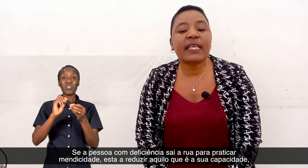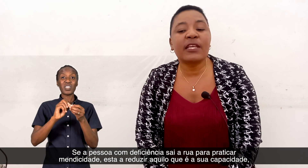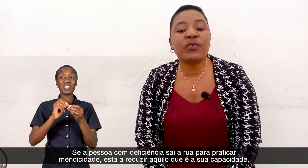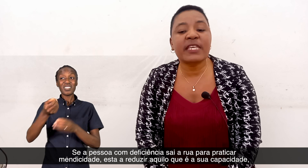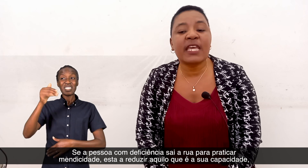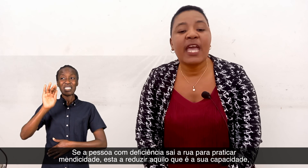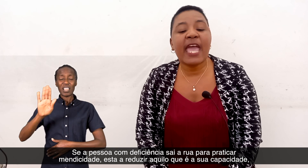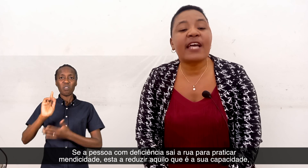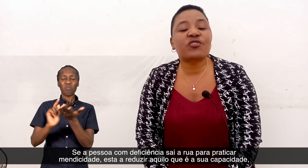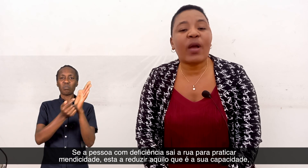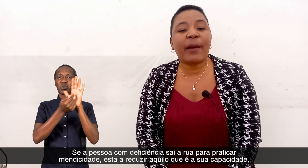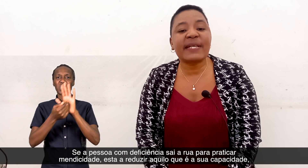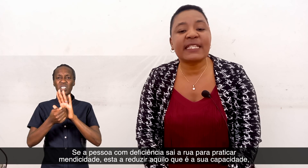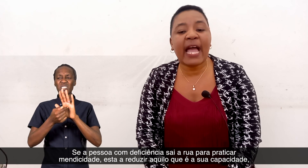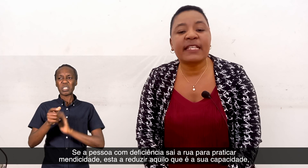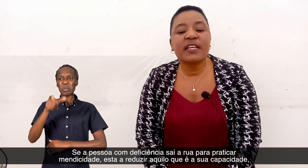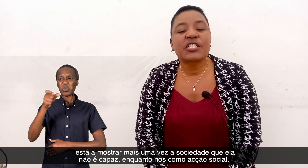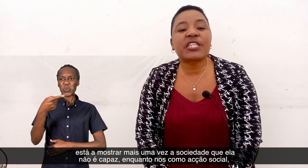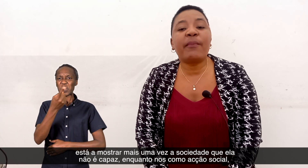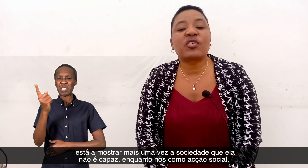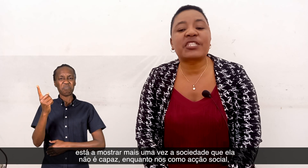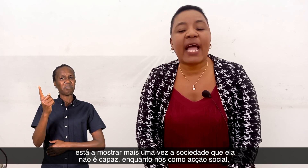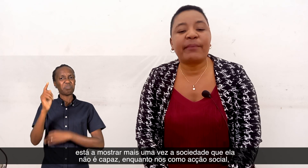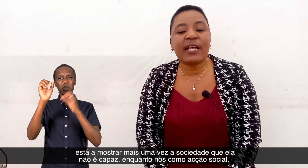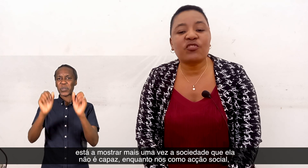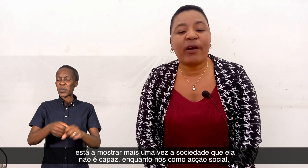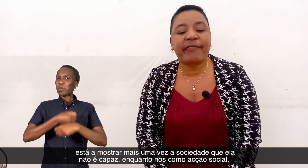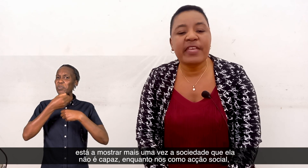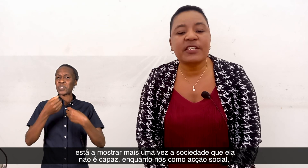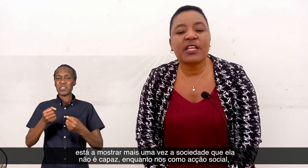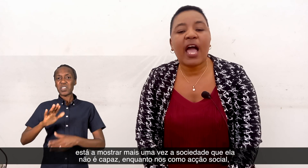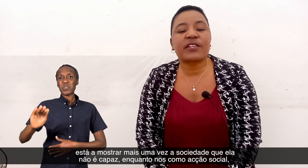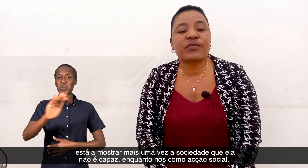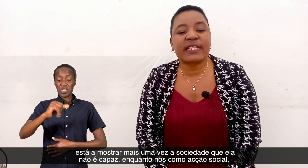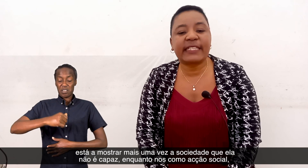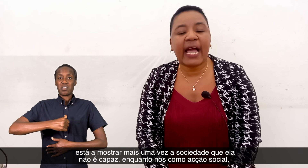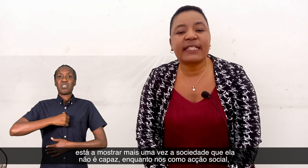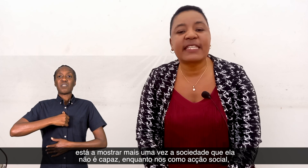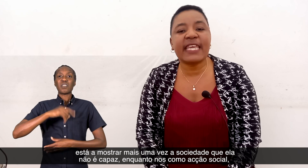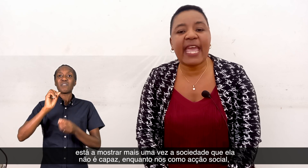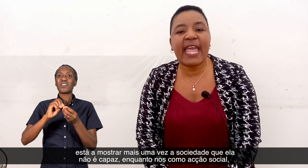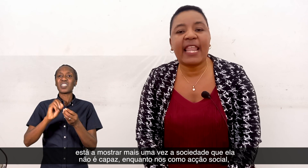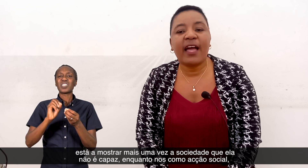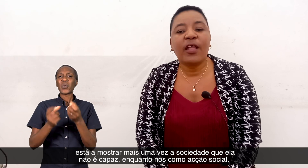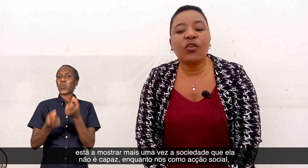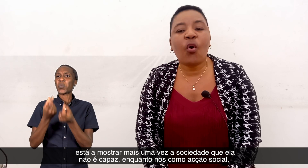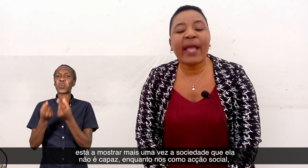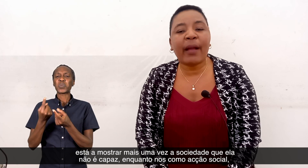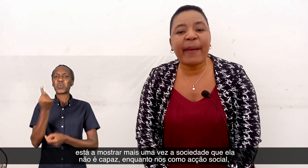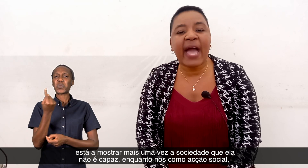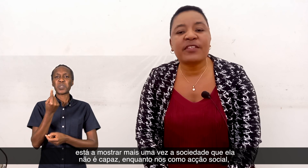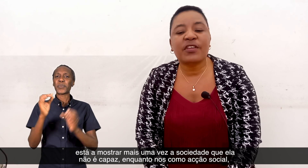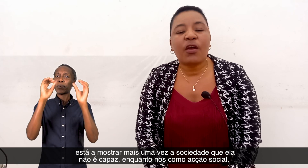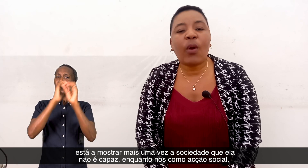reduzir aquilo que é a sua capacidade. Está a mostrar mais uma vez à sociedade que ela não